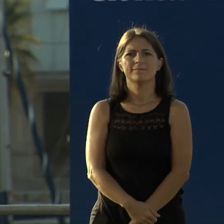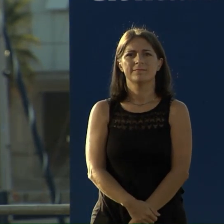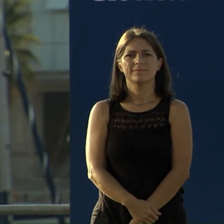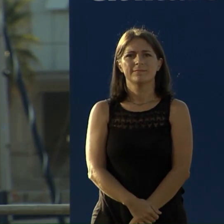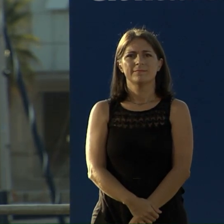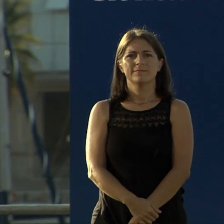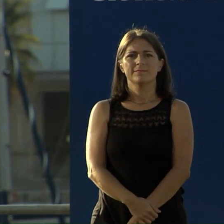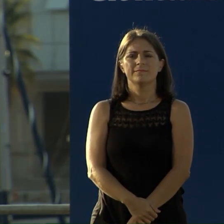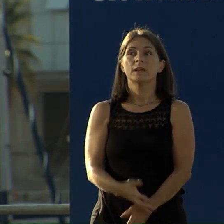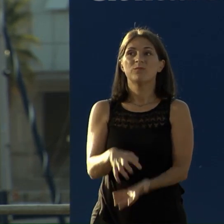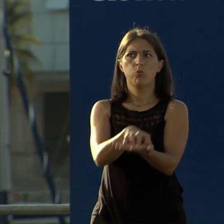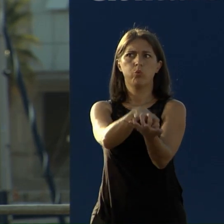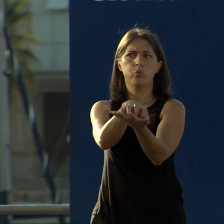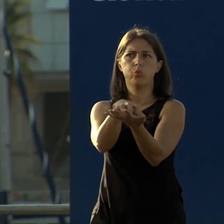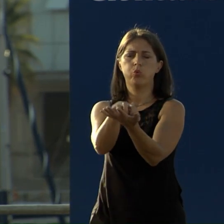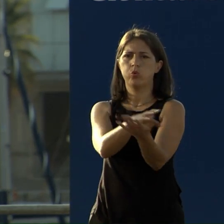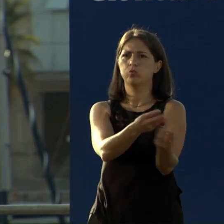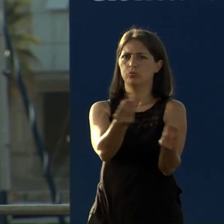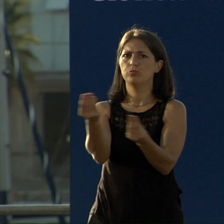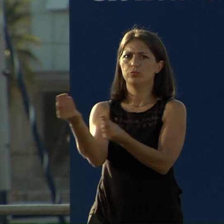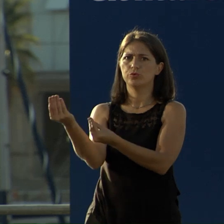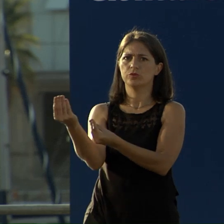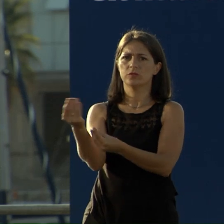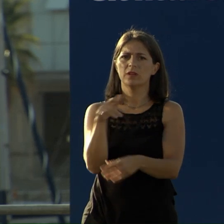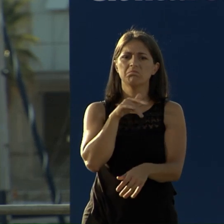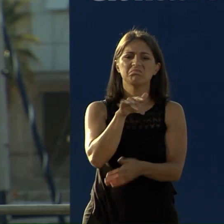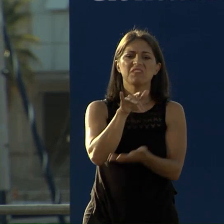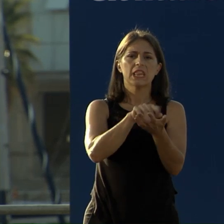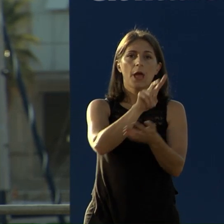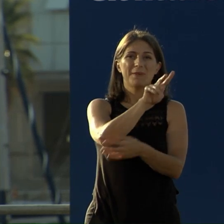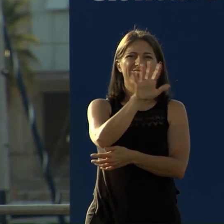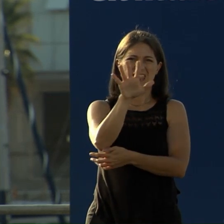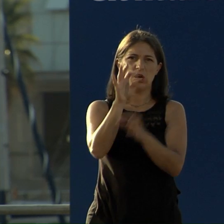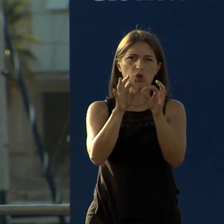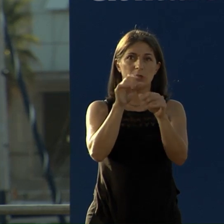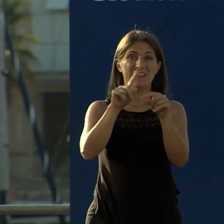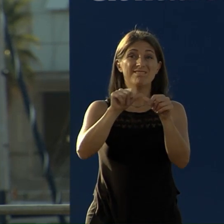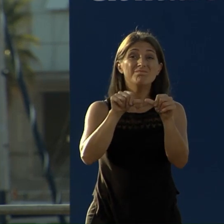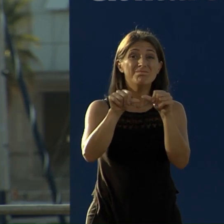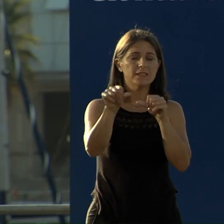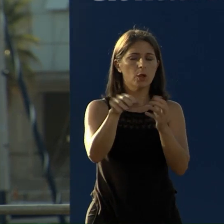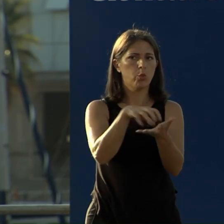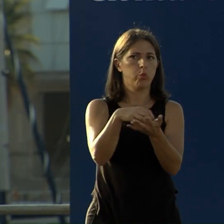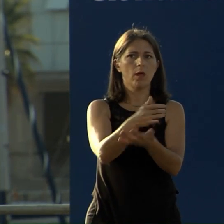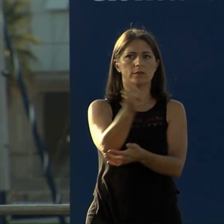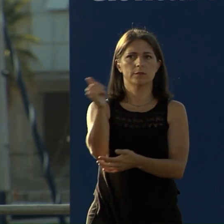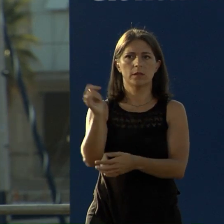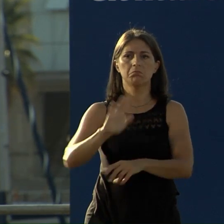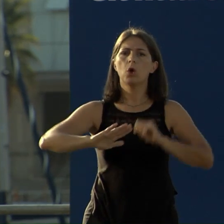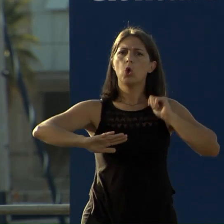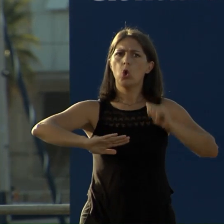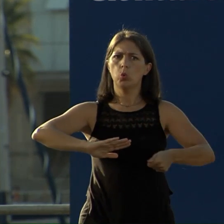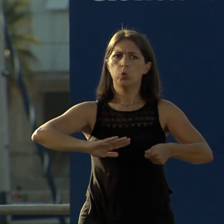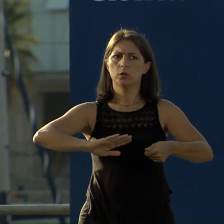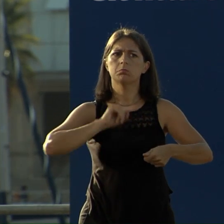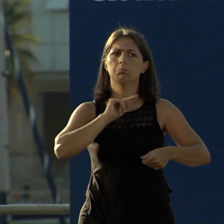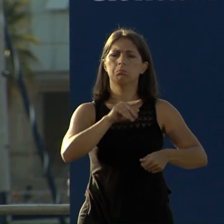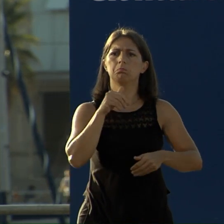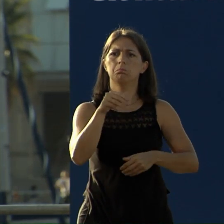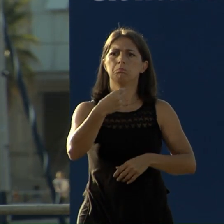Hay muchas dudas de lo que vaya a pasar después del 25. Estoy convencido de que Luis Villares va a ser el próximo